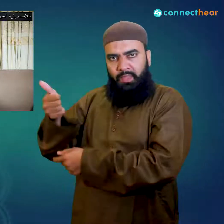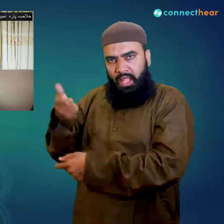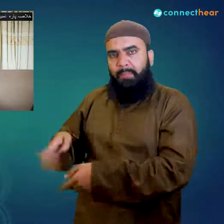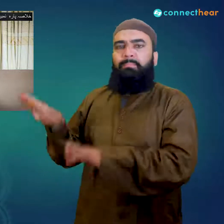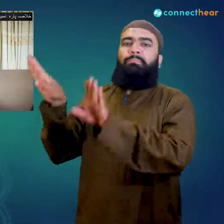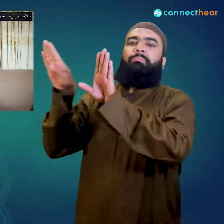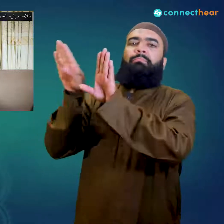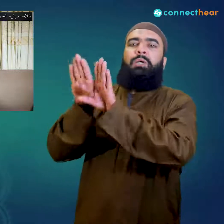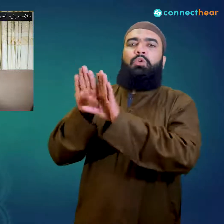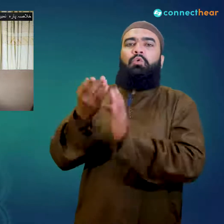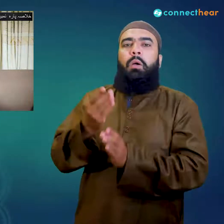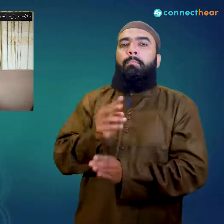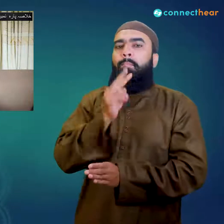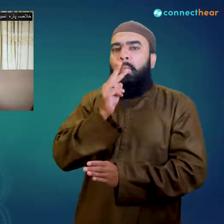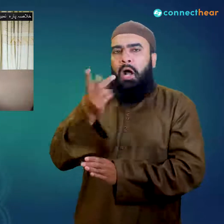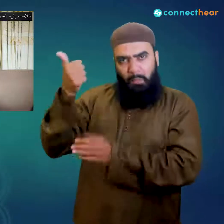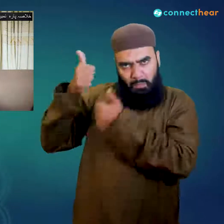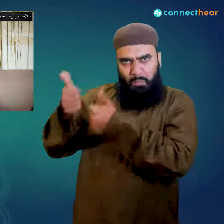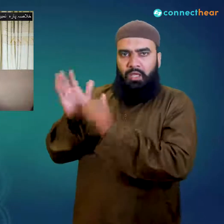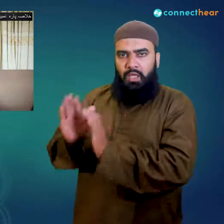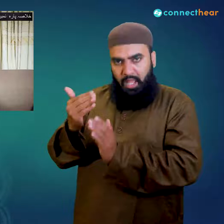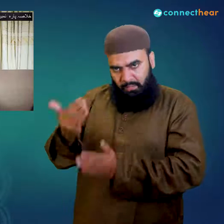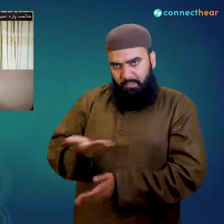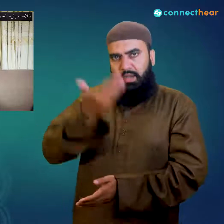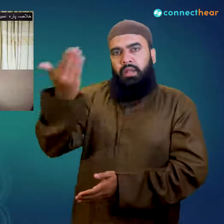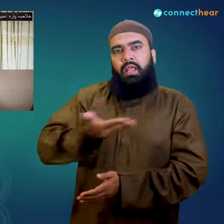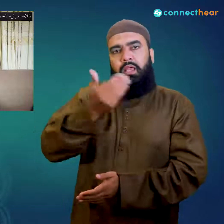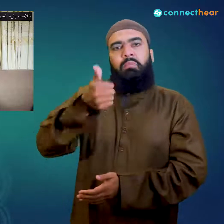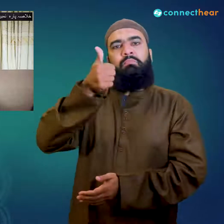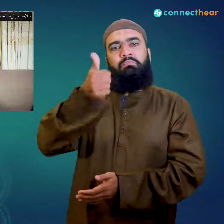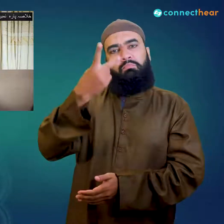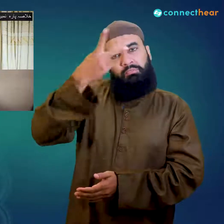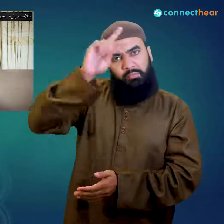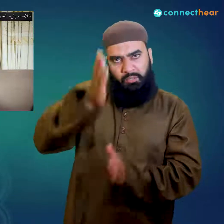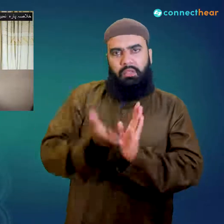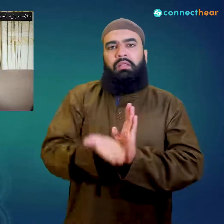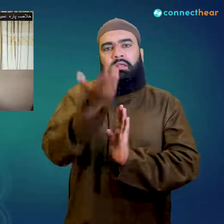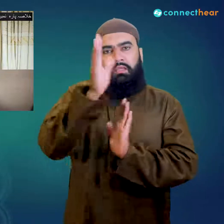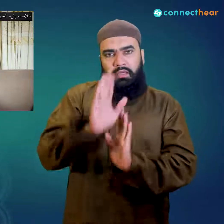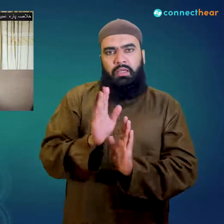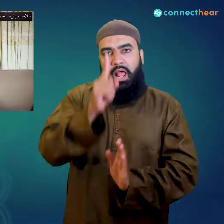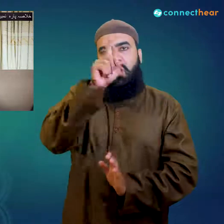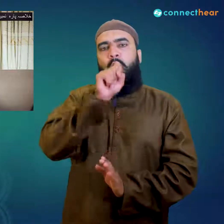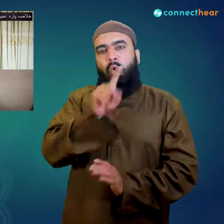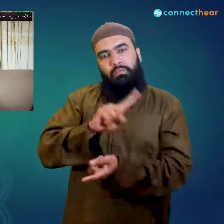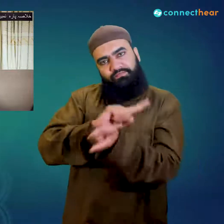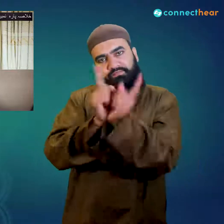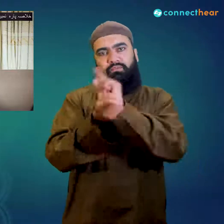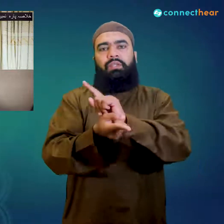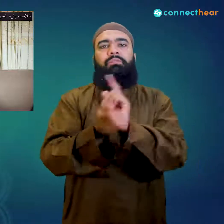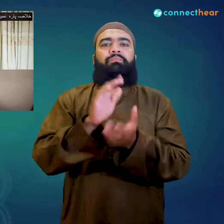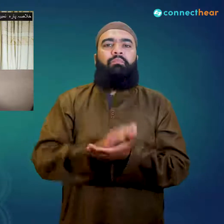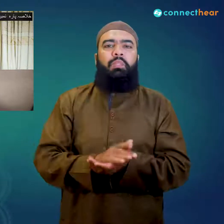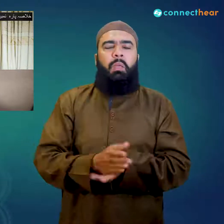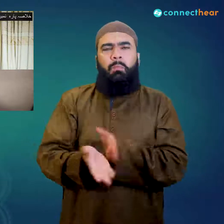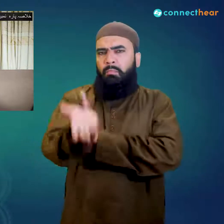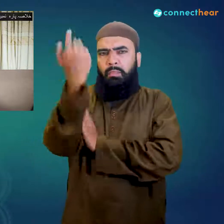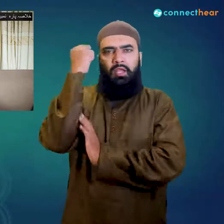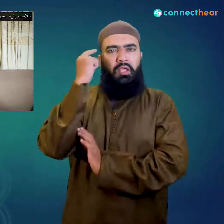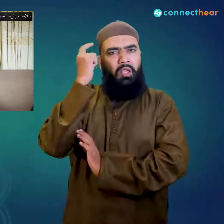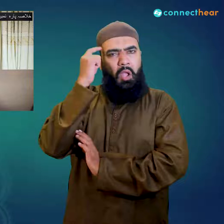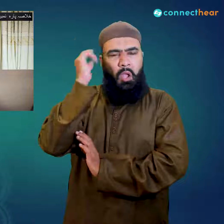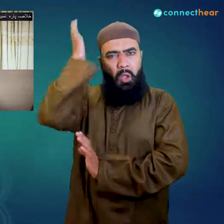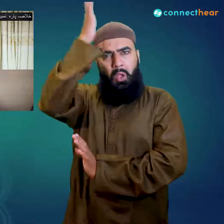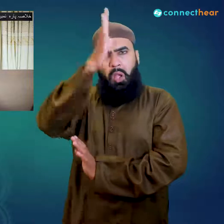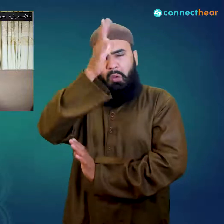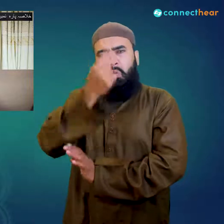جو احکامات تھے وہ شریعت کے اندر لائے گئے ہیں۔ اس پر یہ اعتراض کیا کرتے تھے کفار کہ یہ تو کبھی کوئی چیز